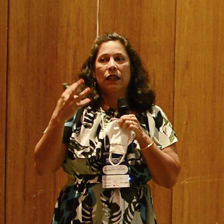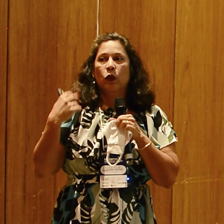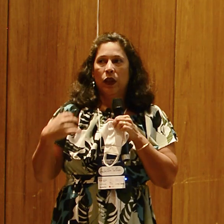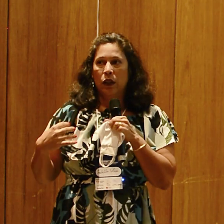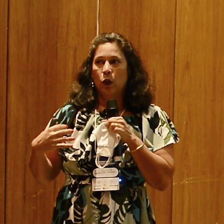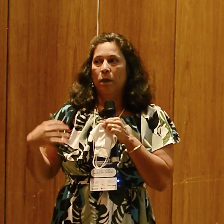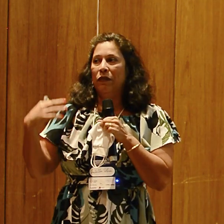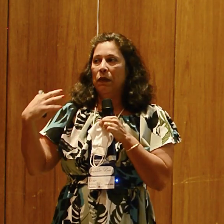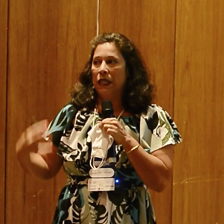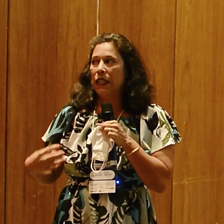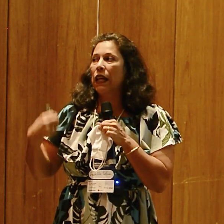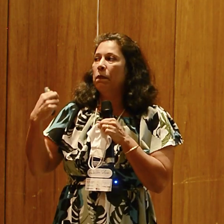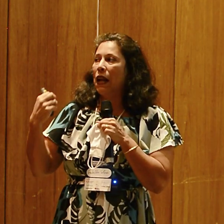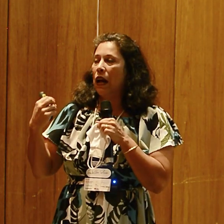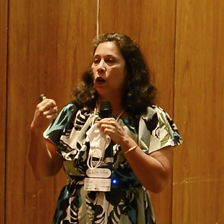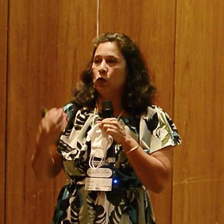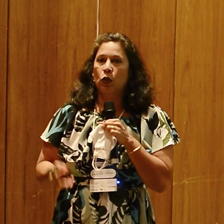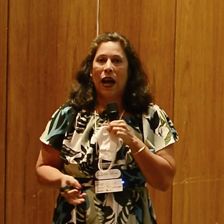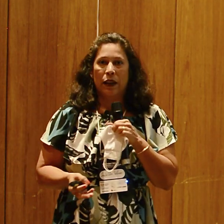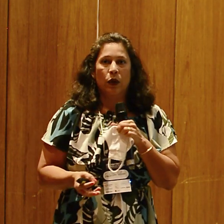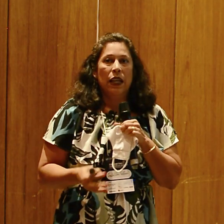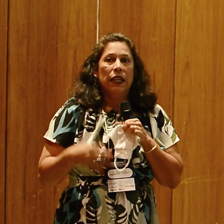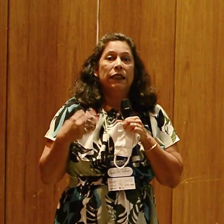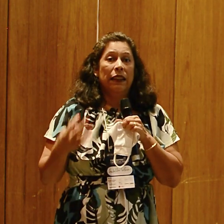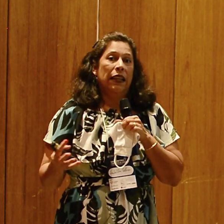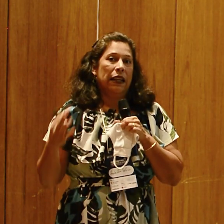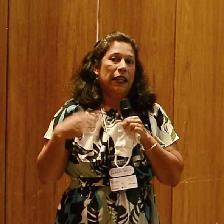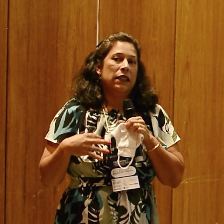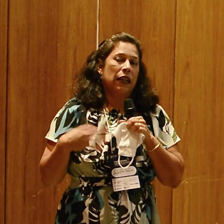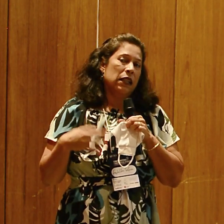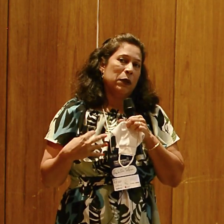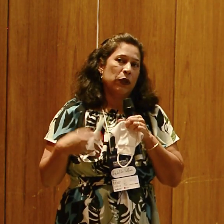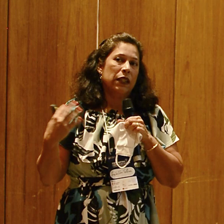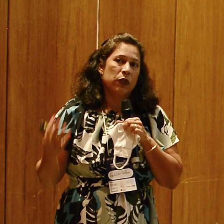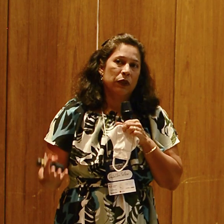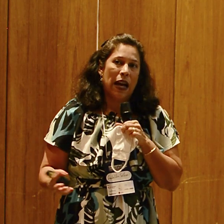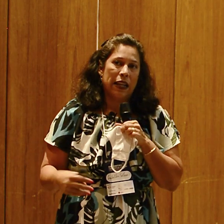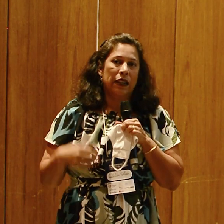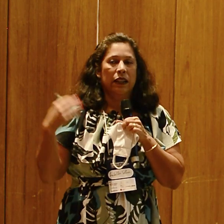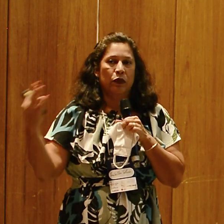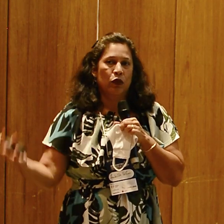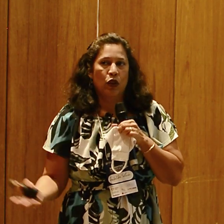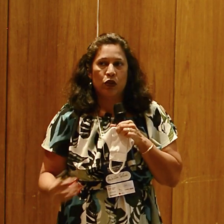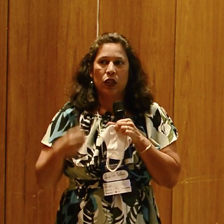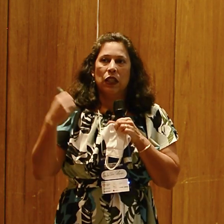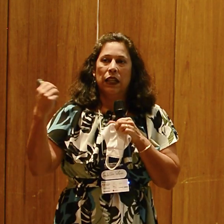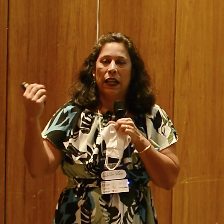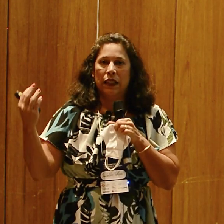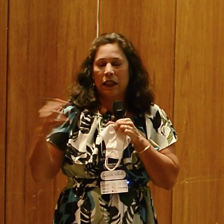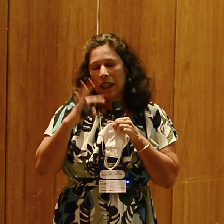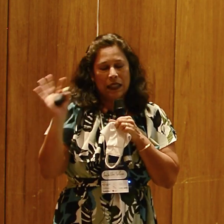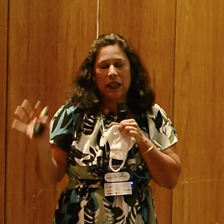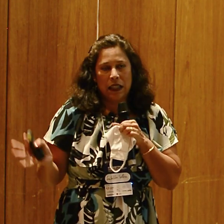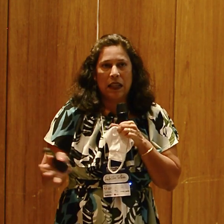mais tranquilo para a família e para o usuário entender. Aquelas pessoas que não são da área, nem da fonoaudiologia,